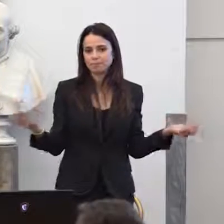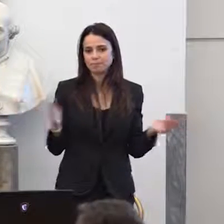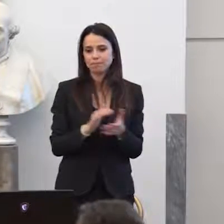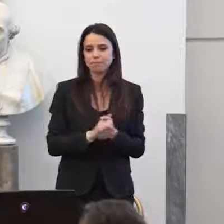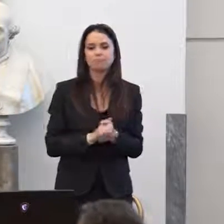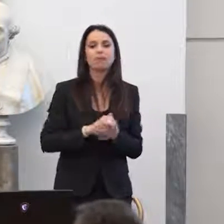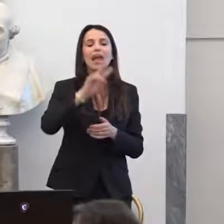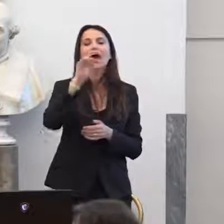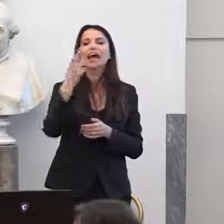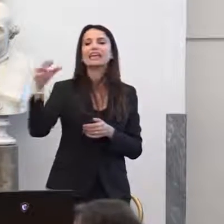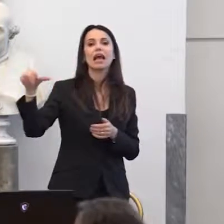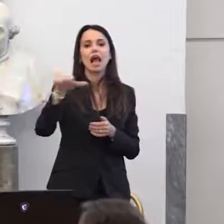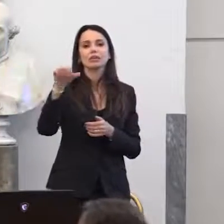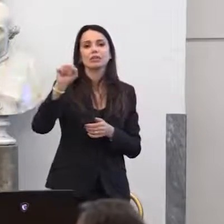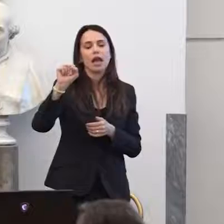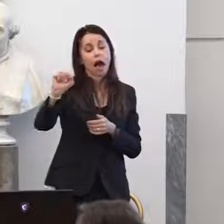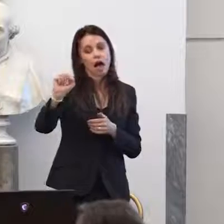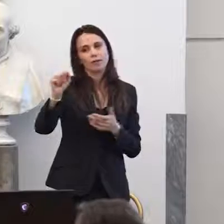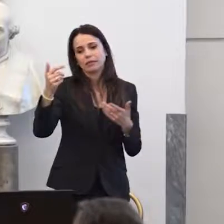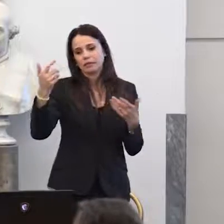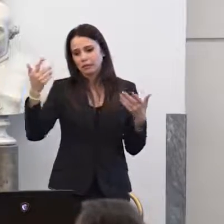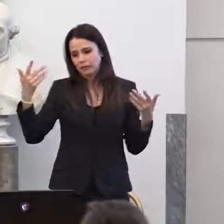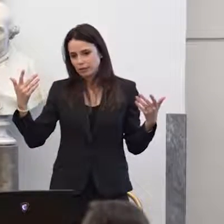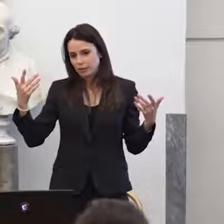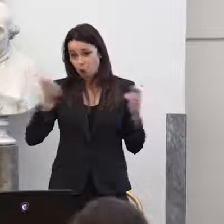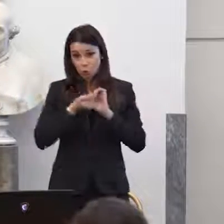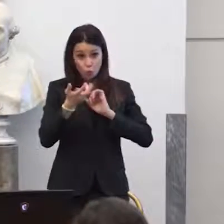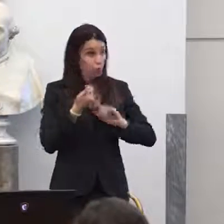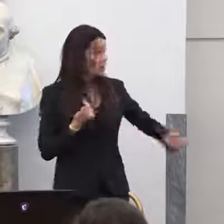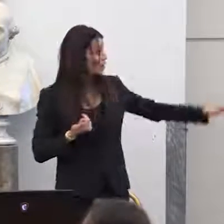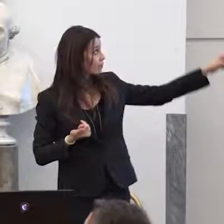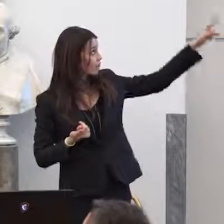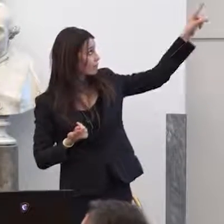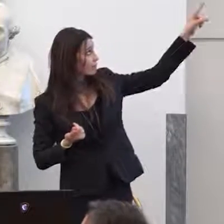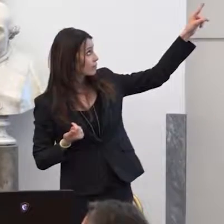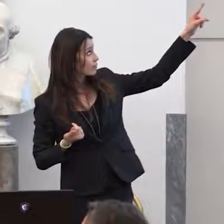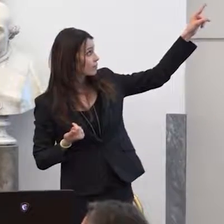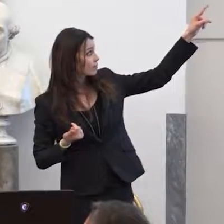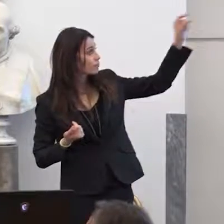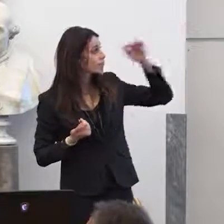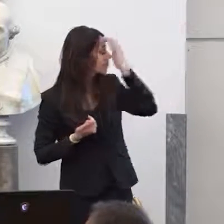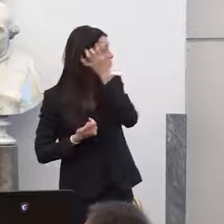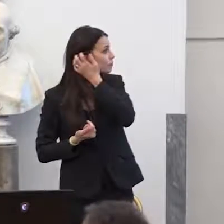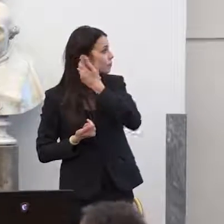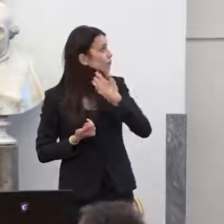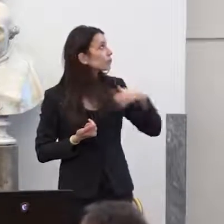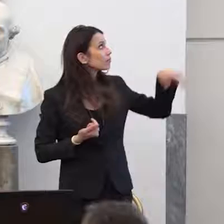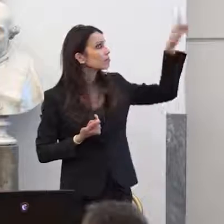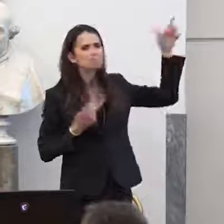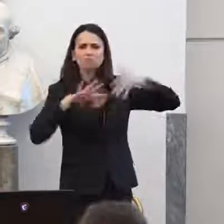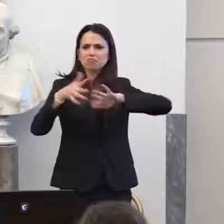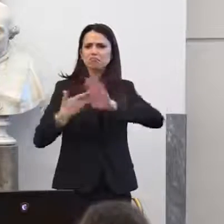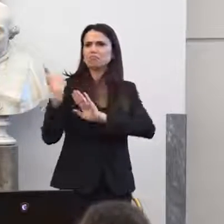L'RSA, altra nota dolente. Questi sono gli ultimi dati che sono riuscito ad avere disponibili relativi a agosto